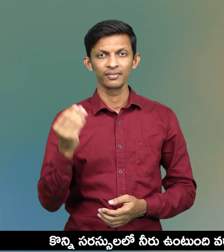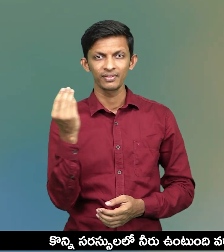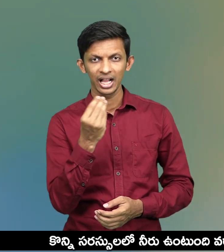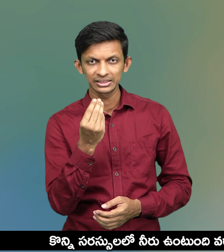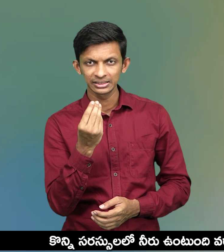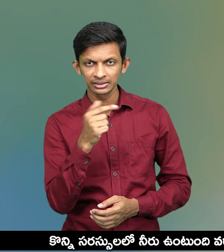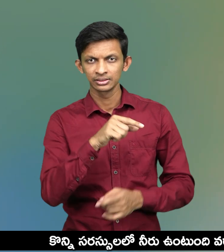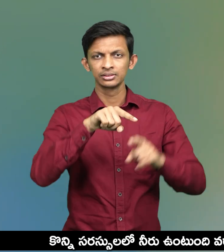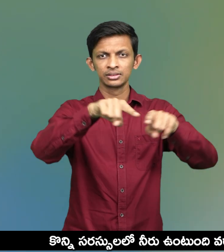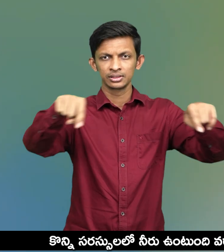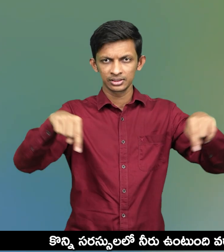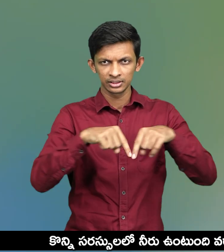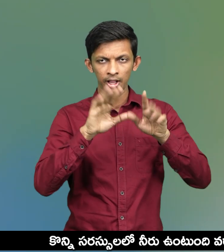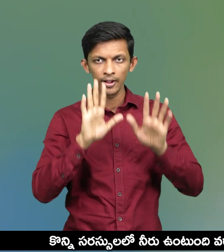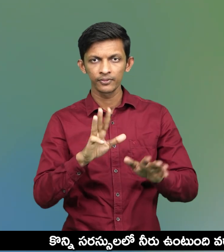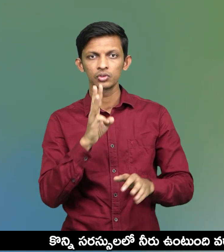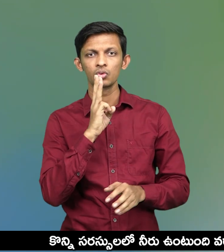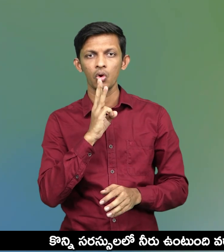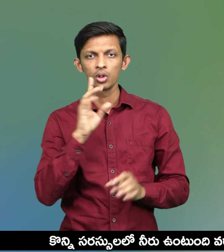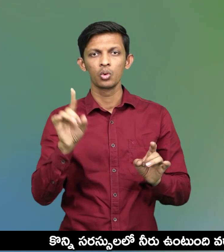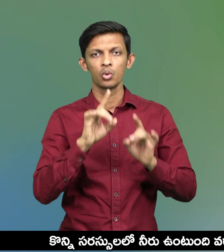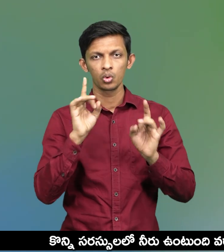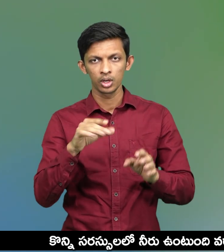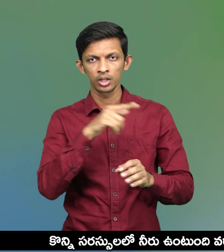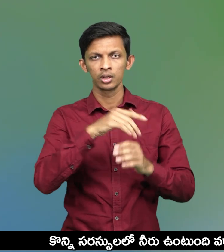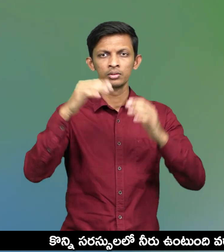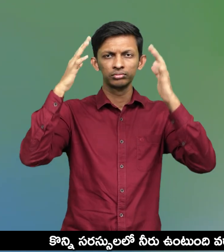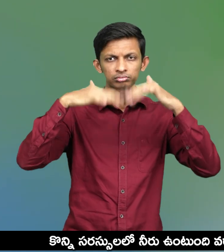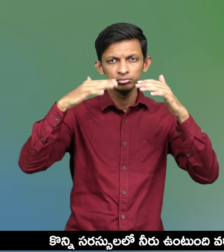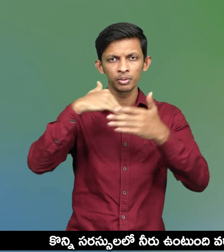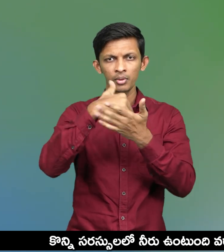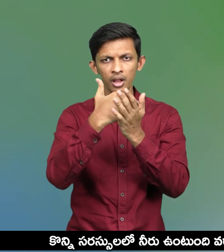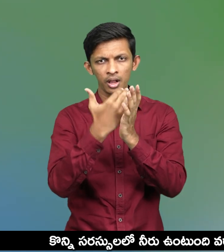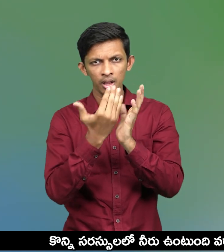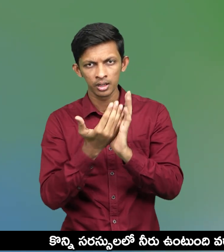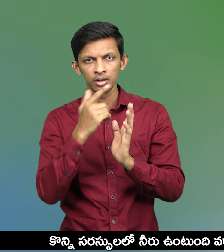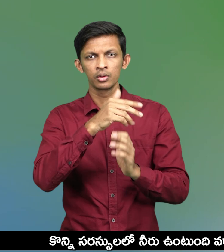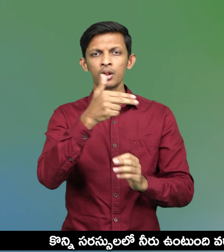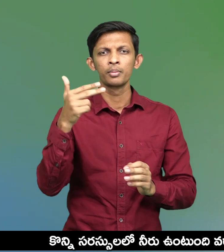కొన్ని సరస్సులలో నీరు ఉంటుంది, వర్షకాలంలో మాత్రమే అంటారు. తాత్కాలిక సరస్సులు